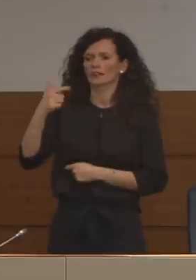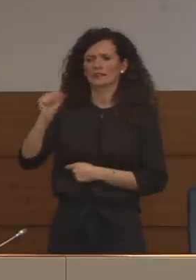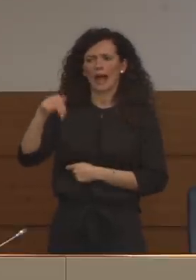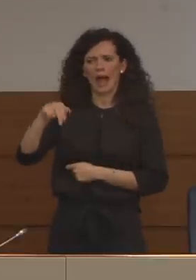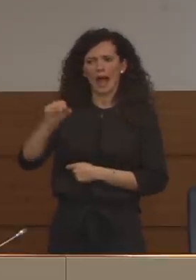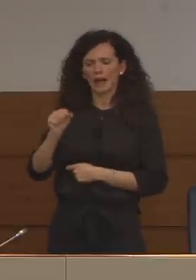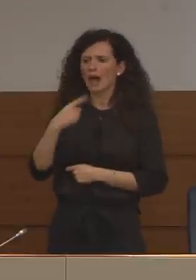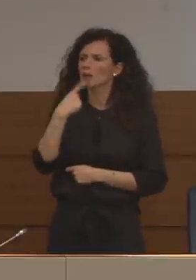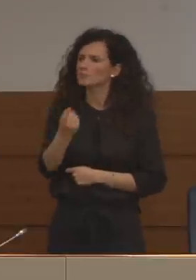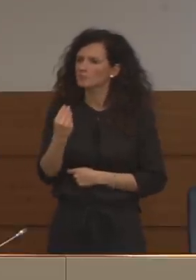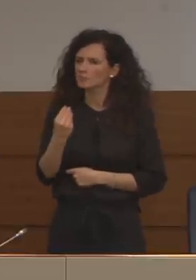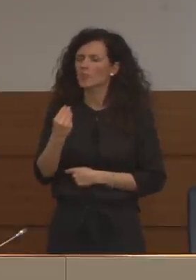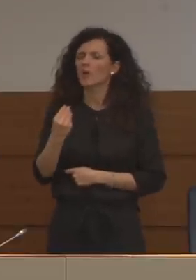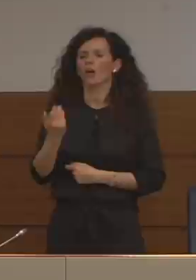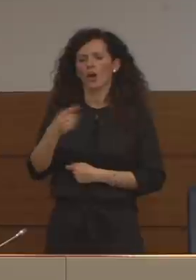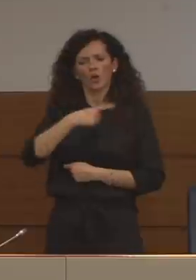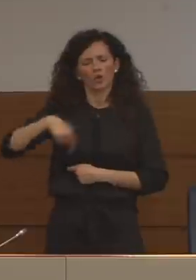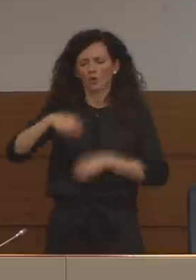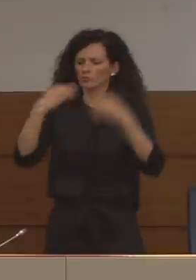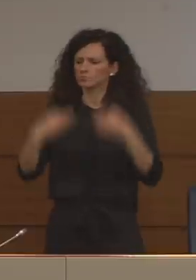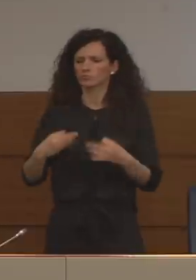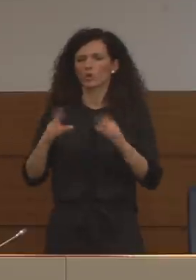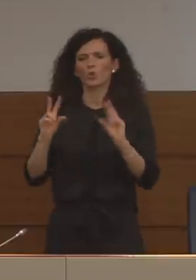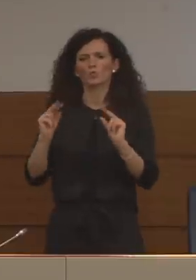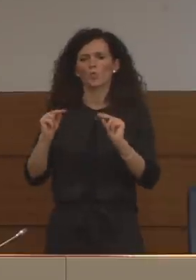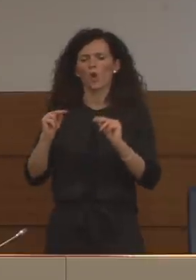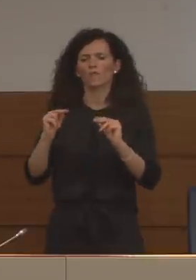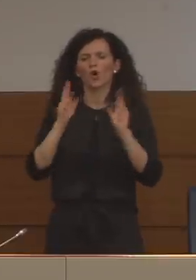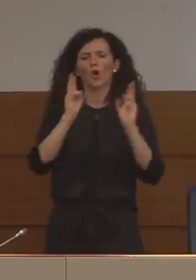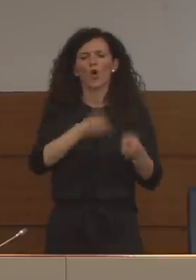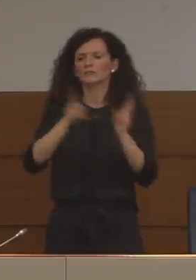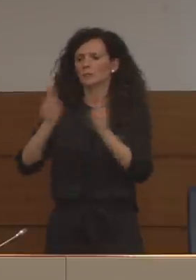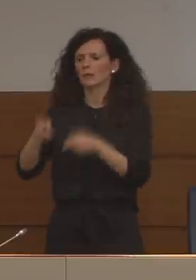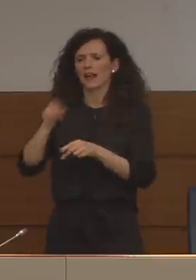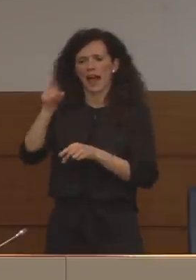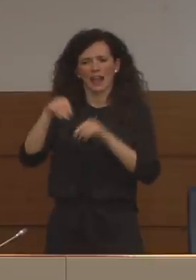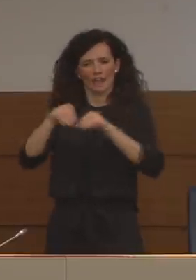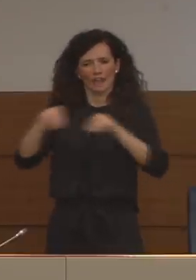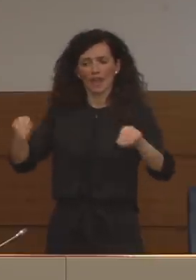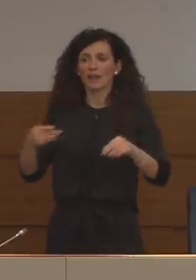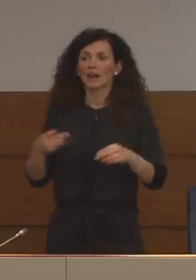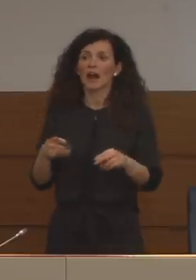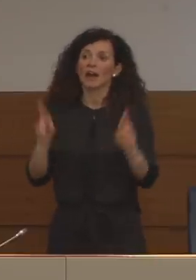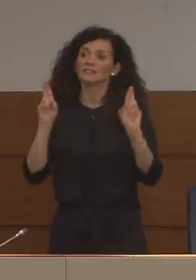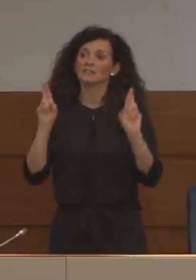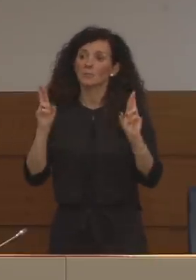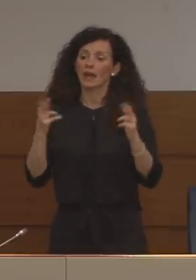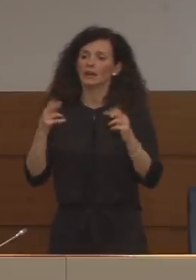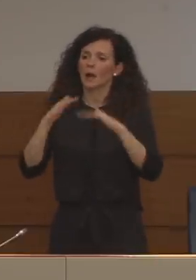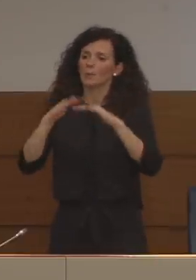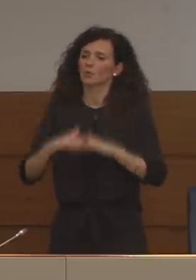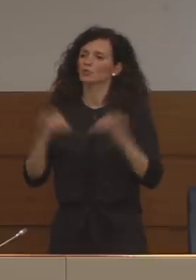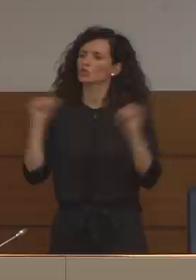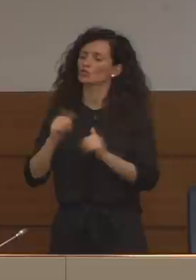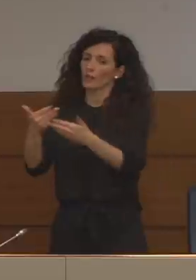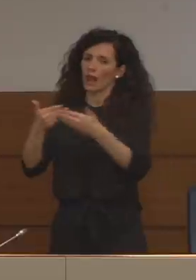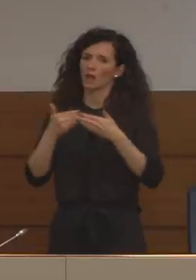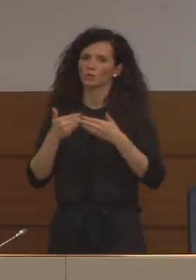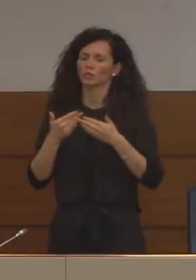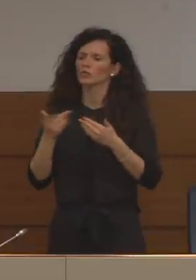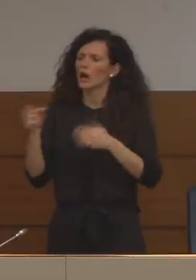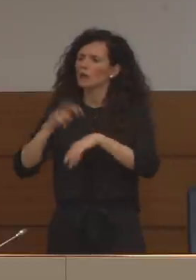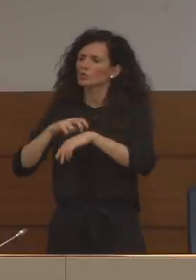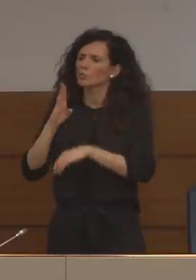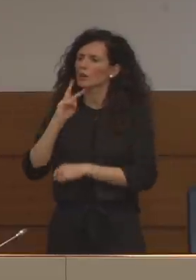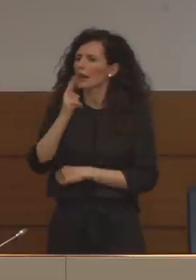allora questo nuovo ospedale di fatto alla fiera speriamo che la protezione civile ci aiuti che cosa risponde